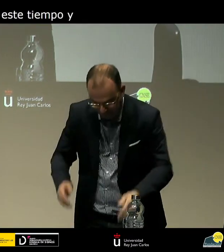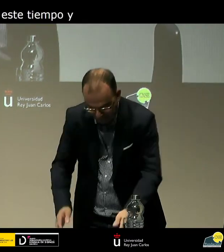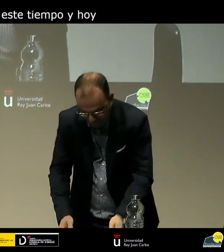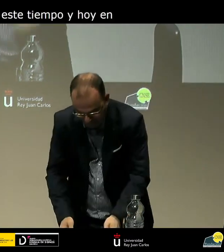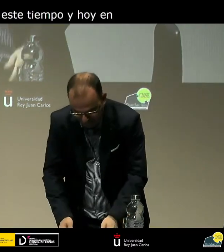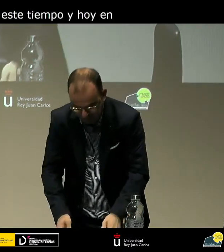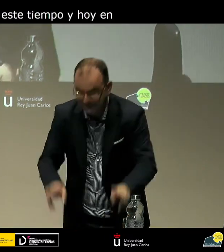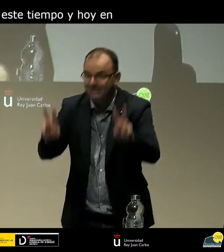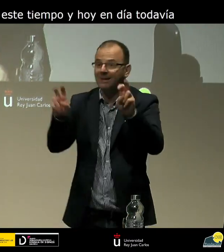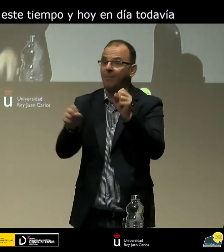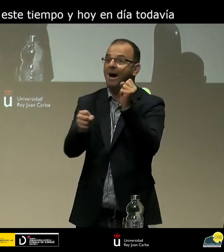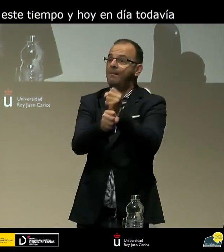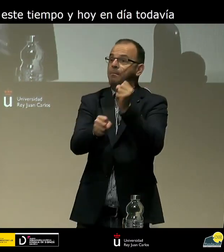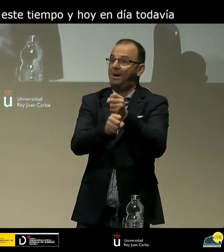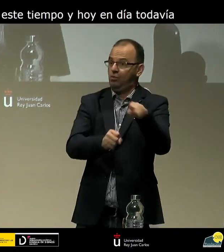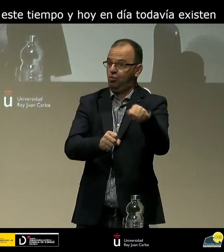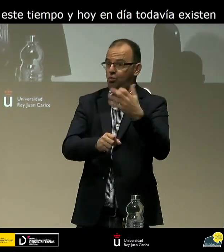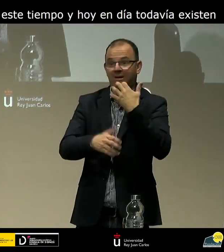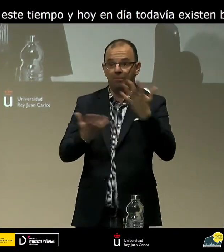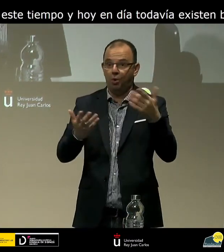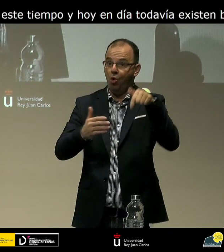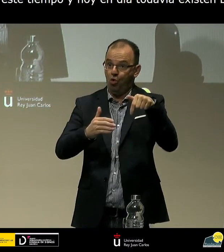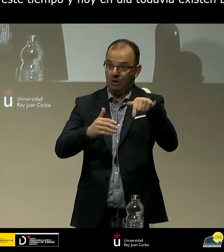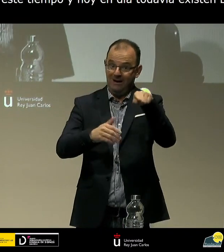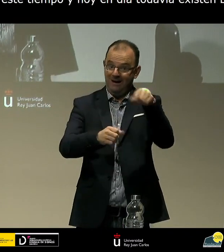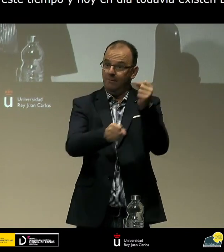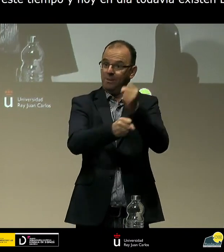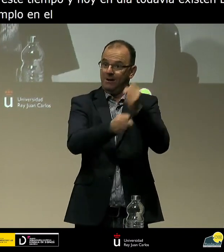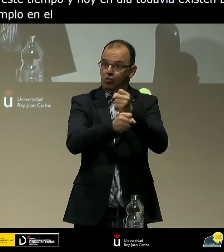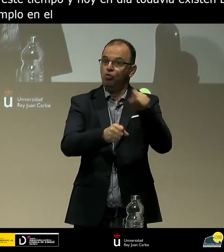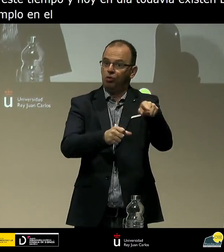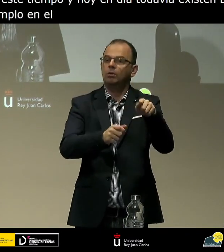barreras, como por ejemplo en el tema del empleo.